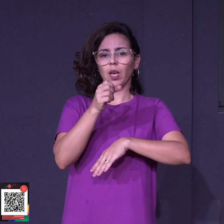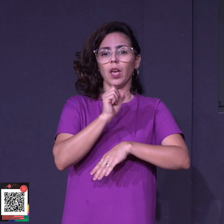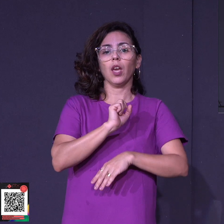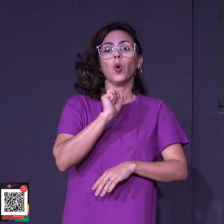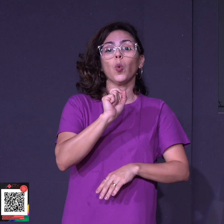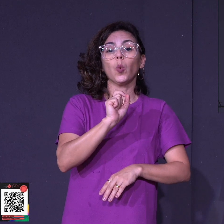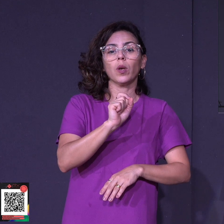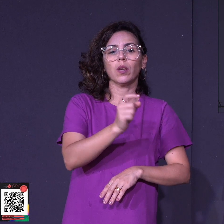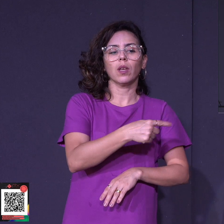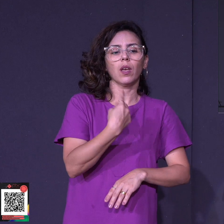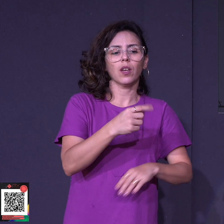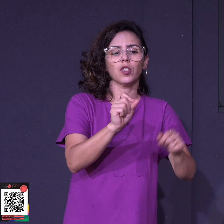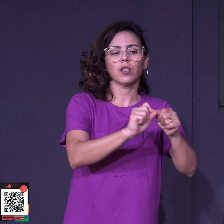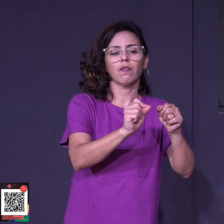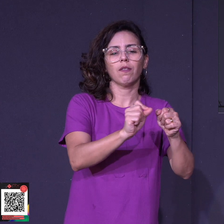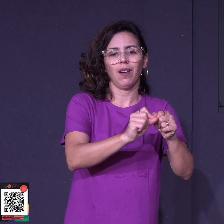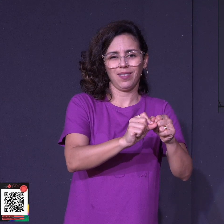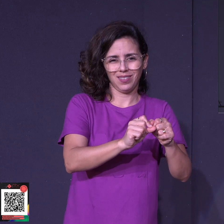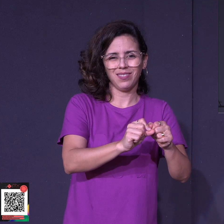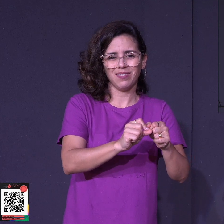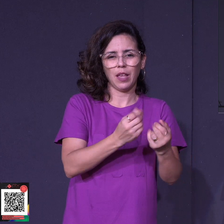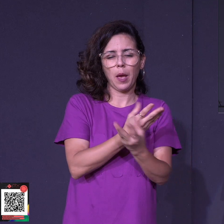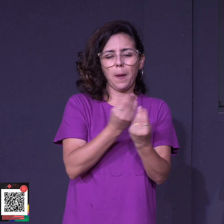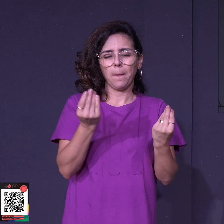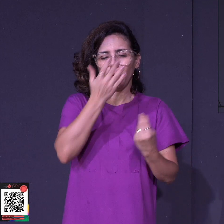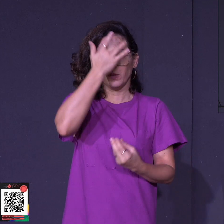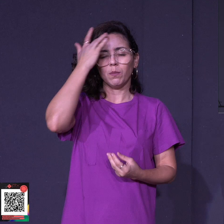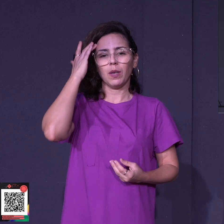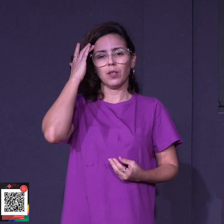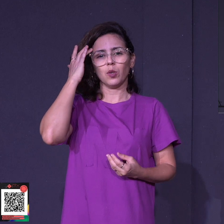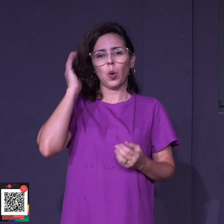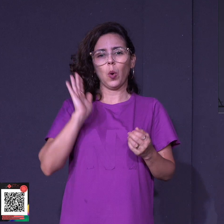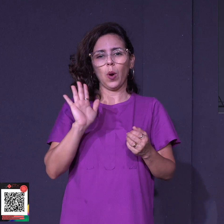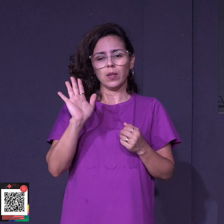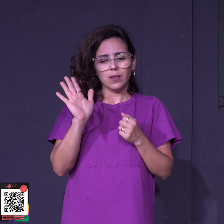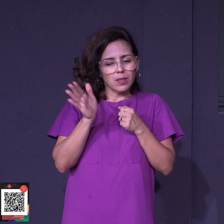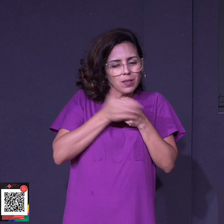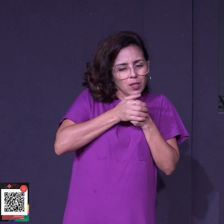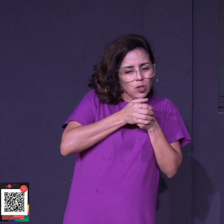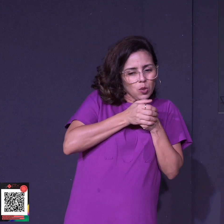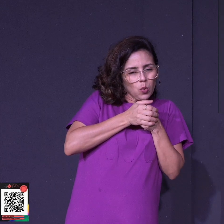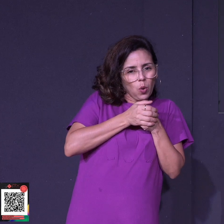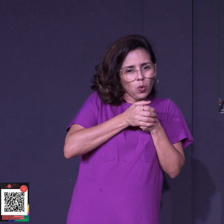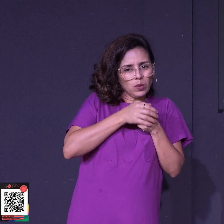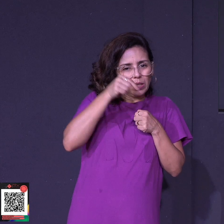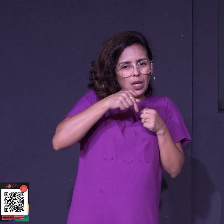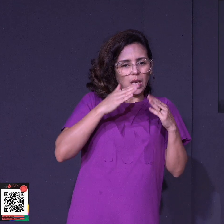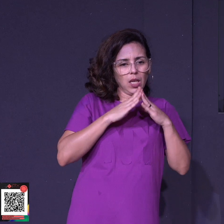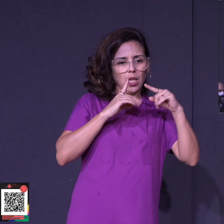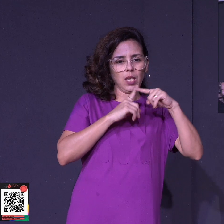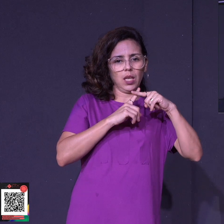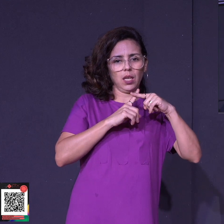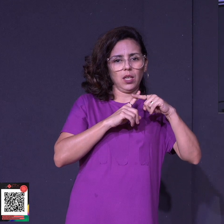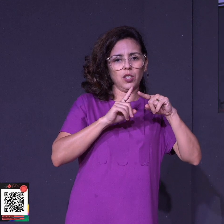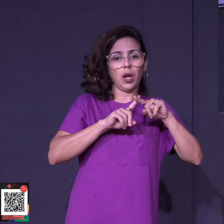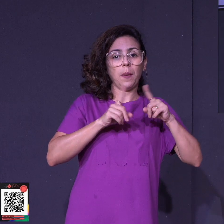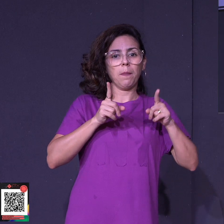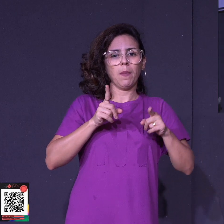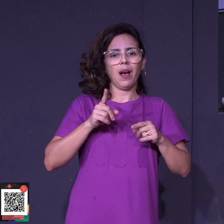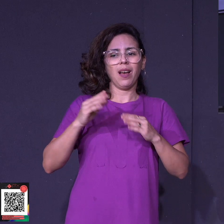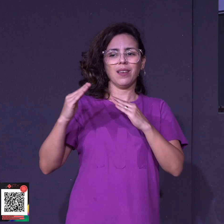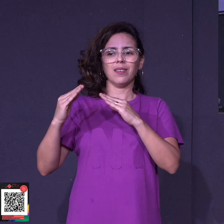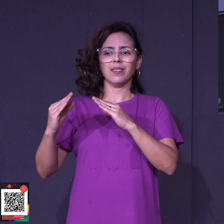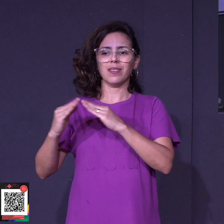de um ativismo. Muita gente se esconde atrás de algo feito na igreja, quando a vida está decadente.